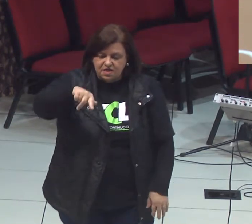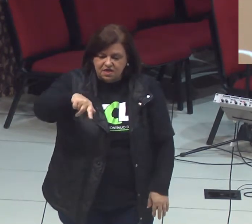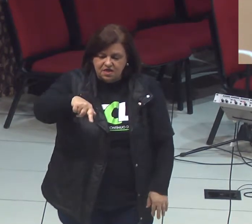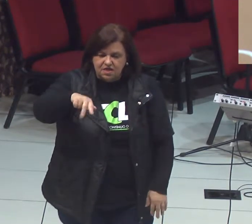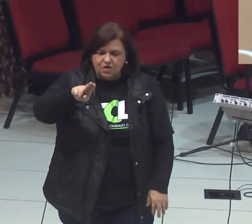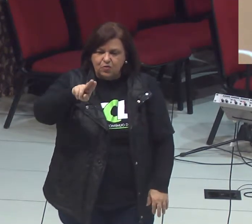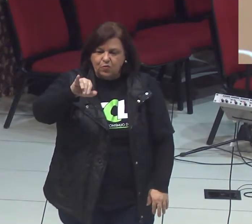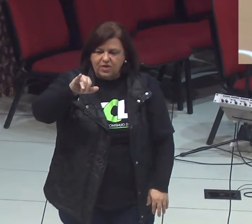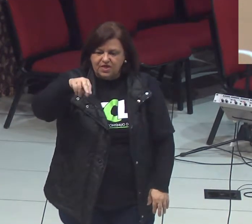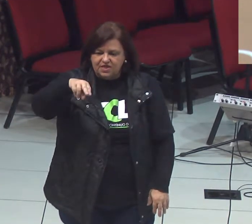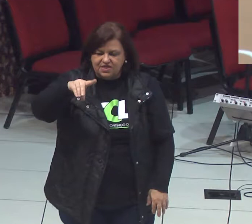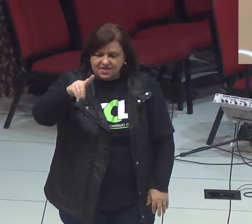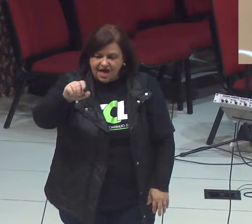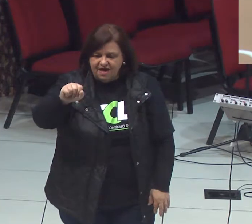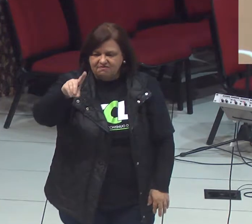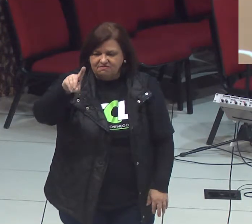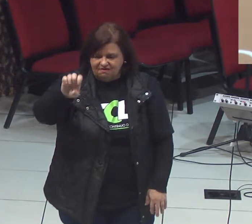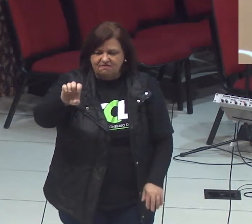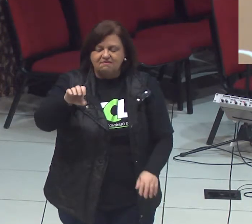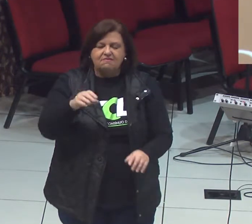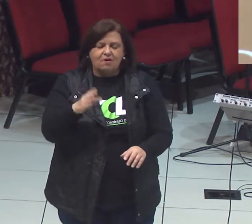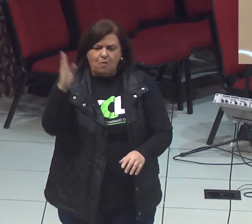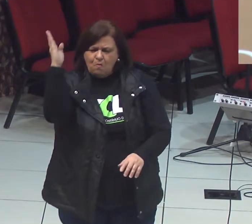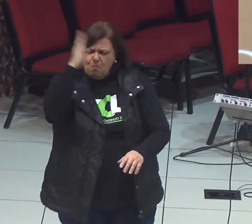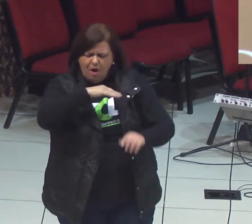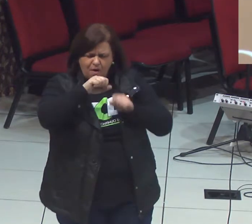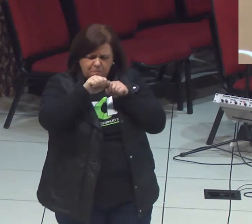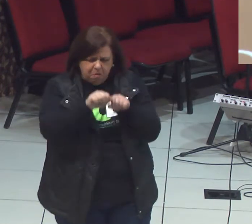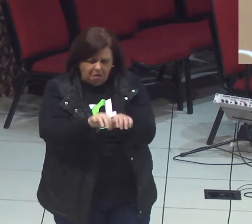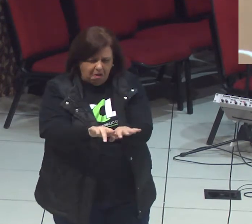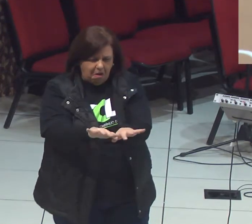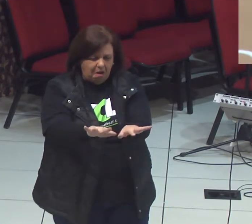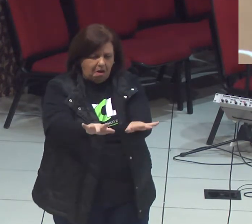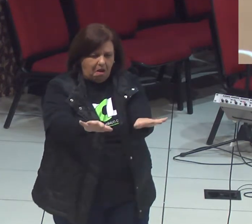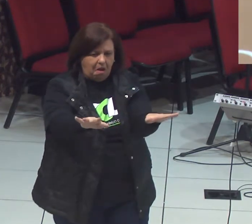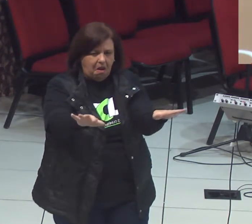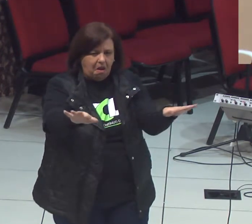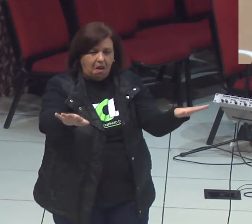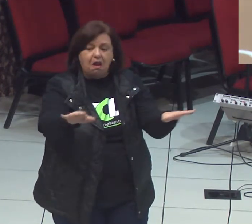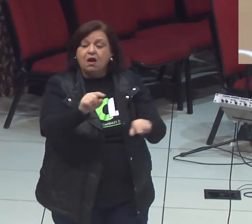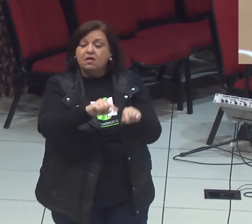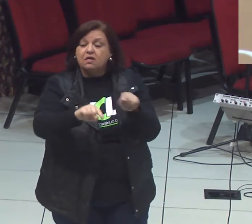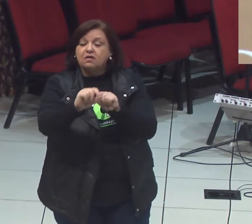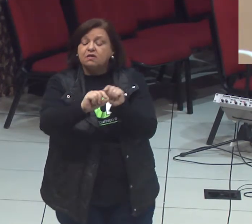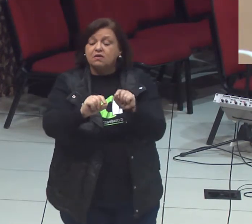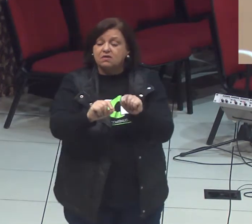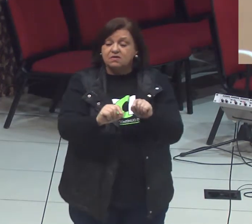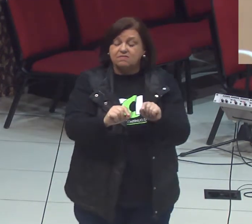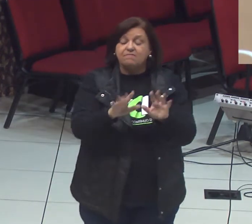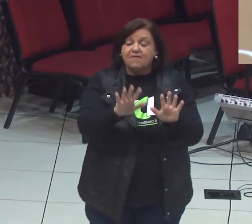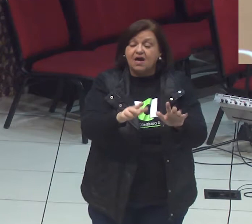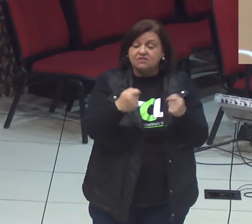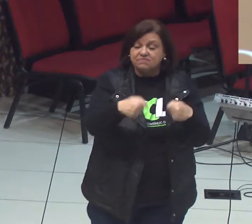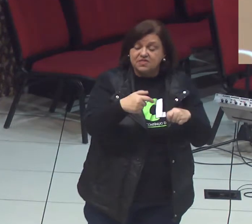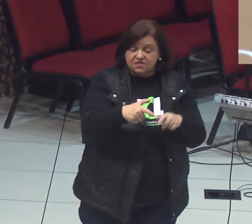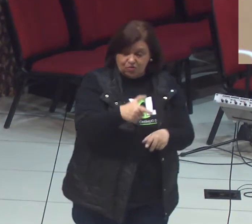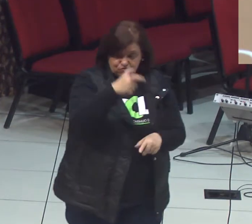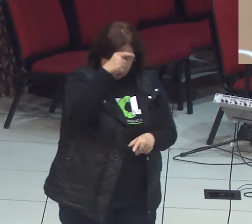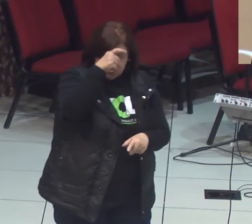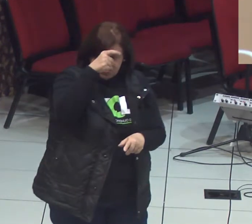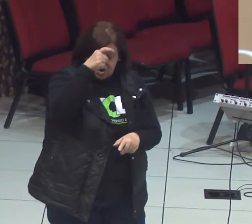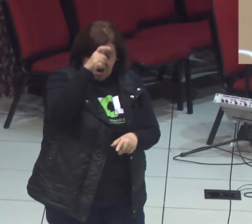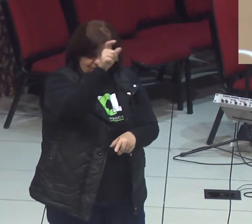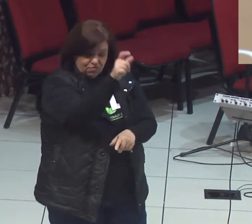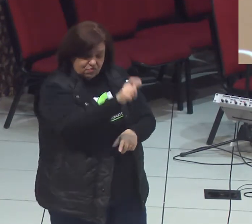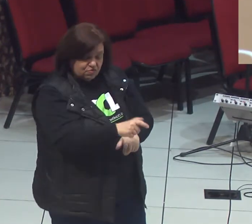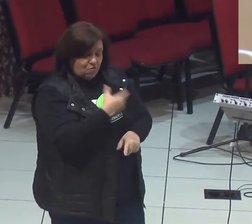tá? Porém, o homem do pecado somente poderá se manifestar depois que aquele que o detém seja afastado, conforme